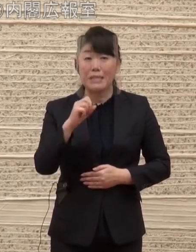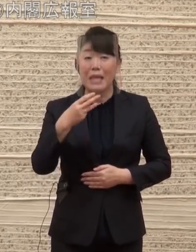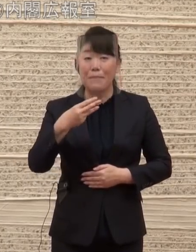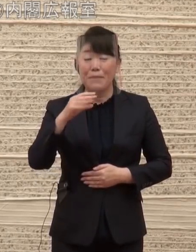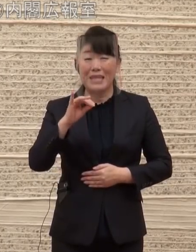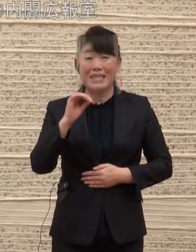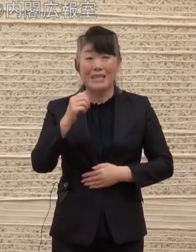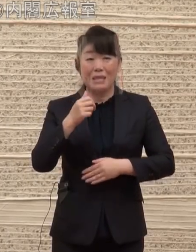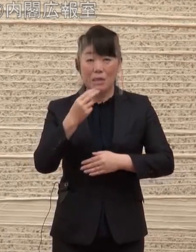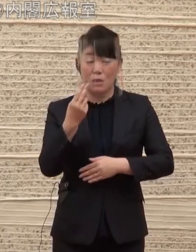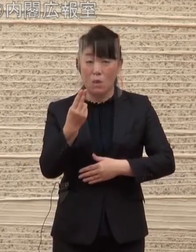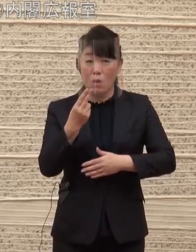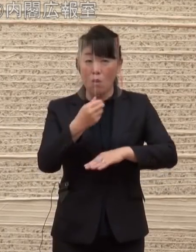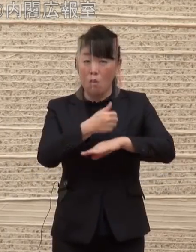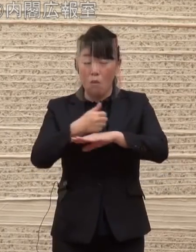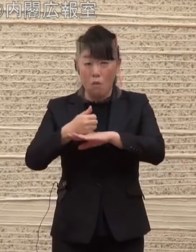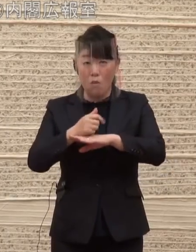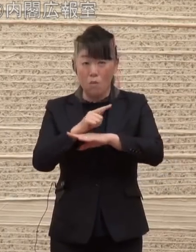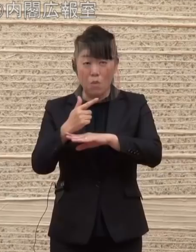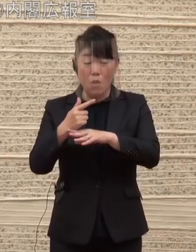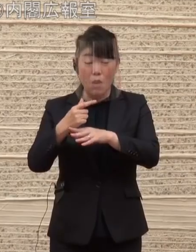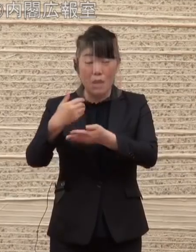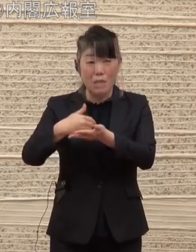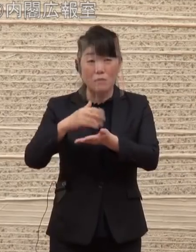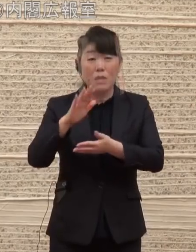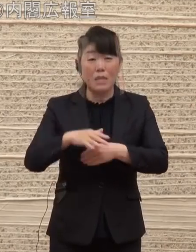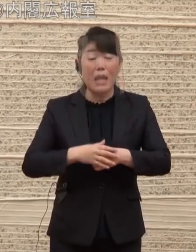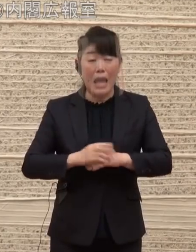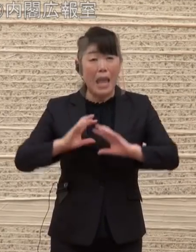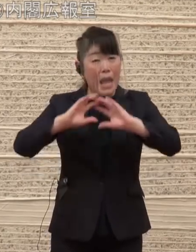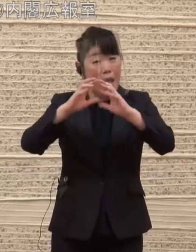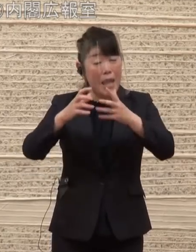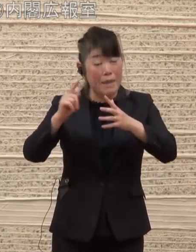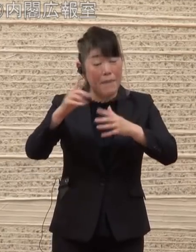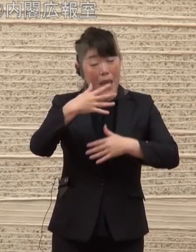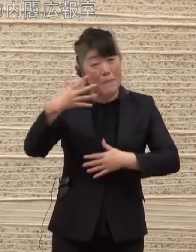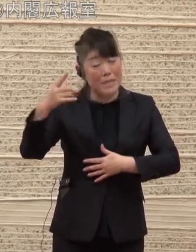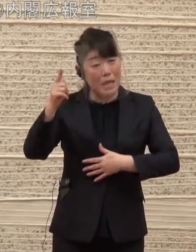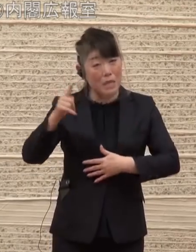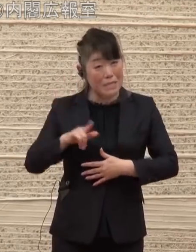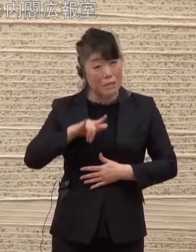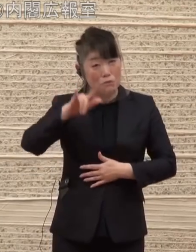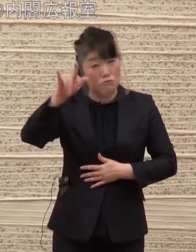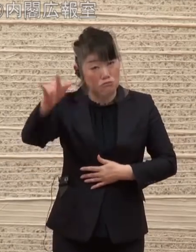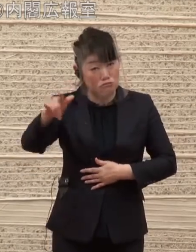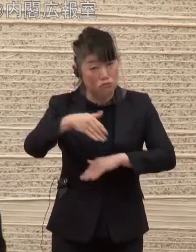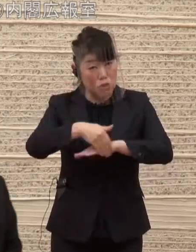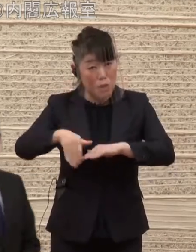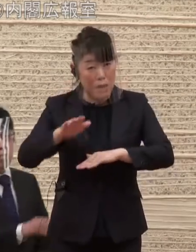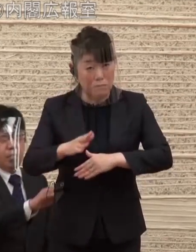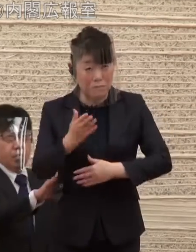あの入国制限渡航制限がかかる中でアメリカに行かれるお考えなのかということも合わせて教えてください